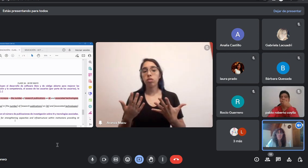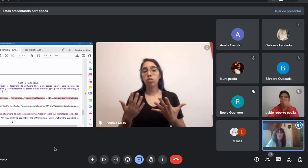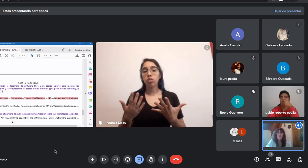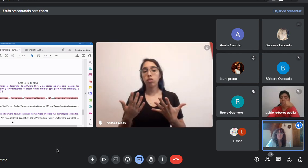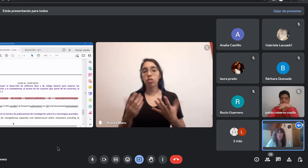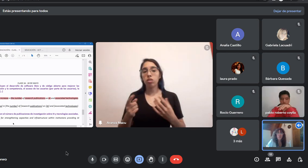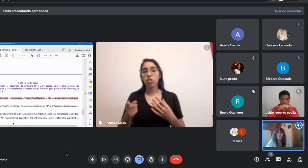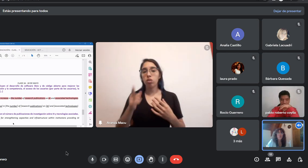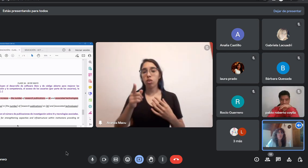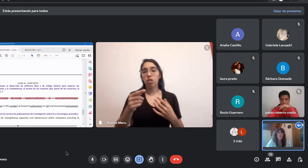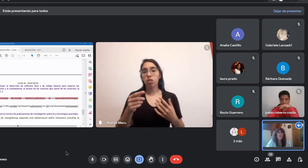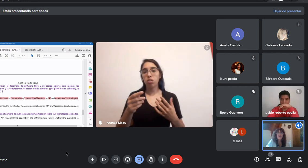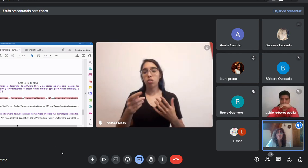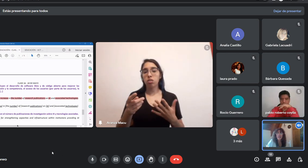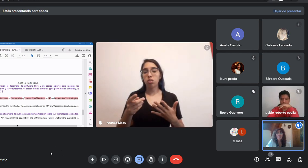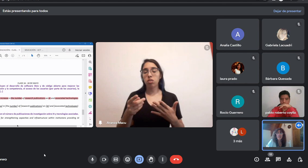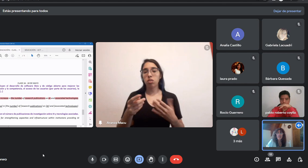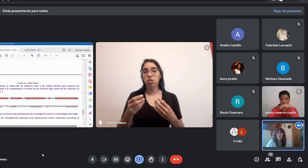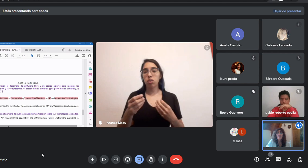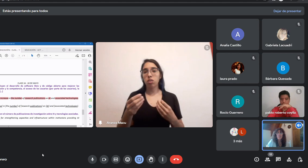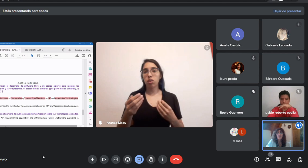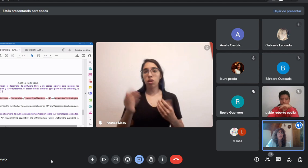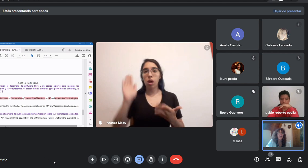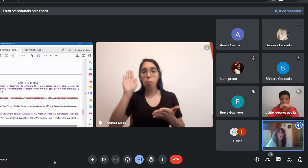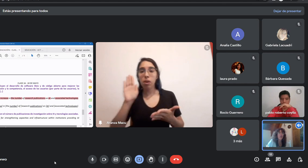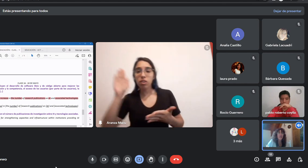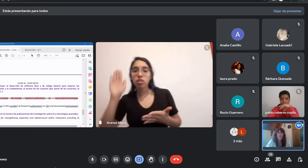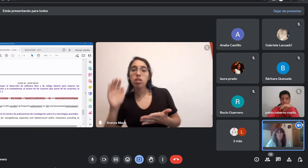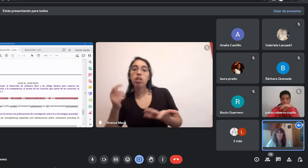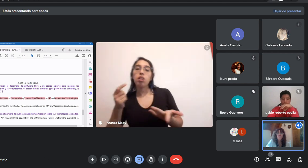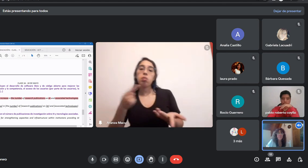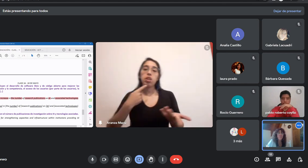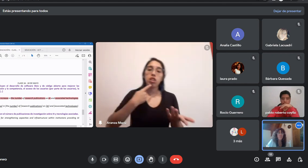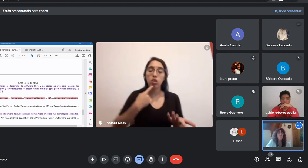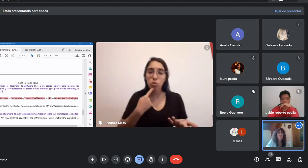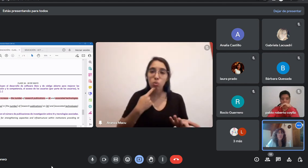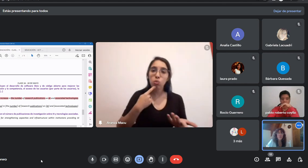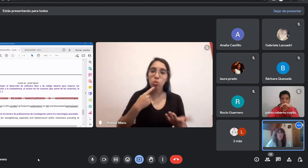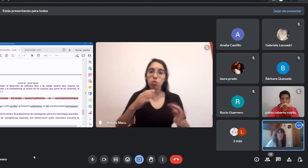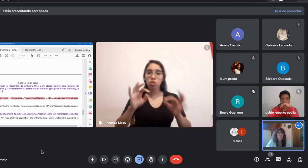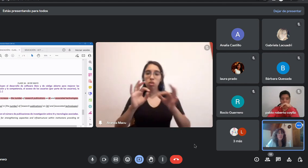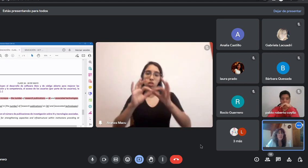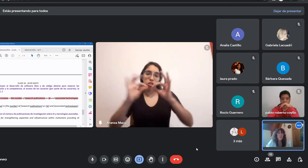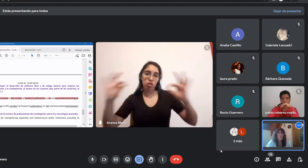participen para ver cómo sería el primer bloque.